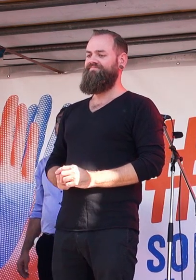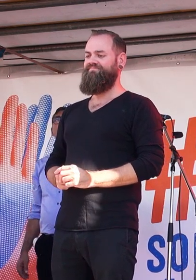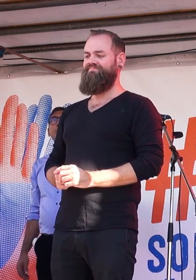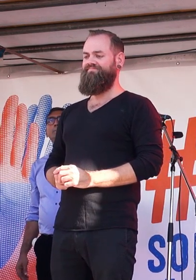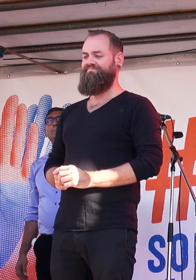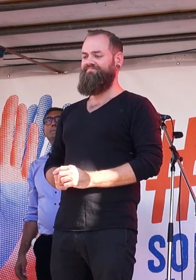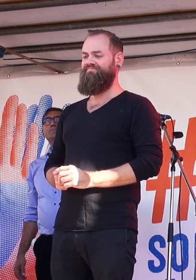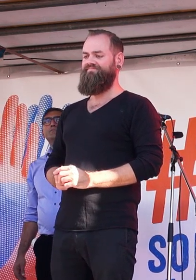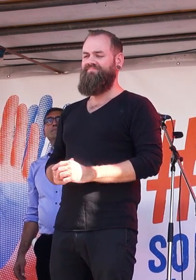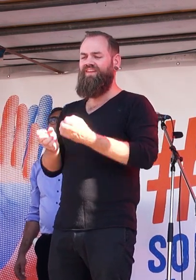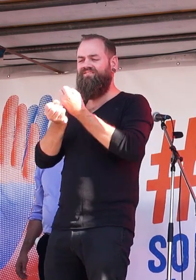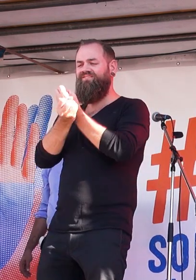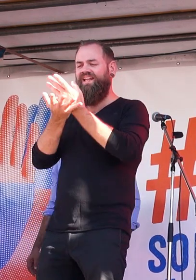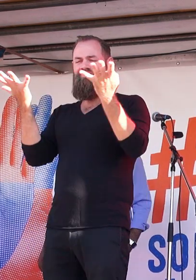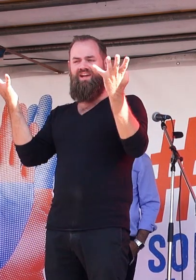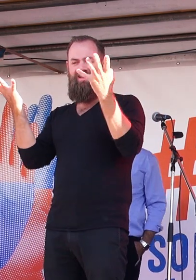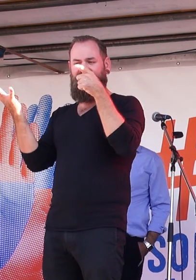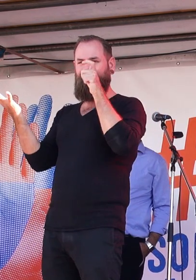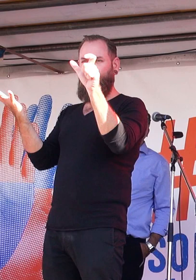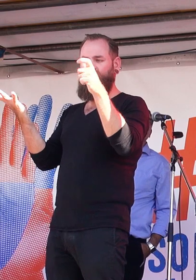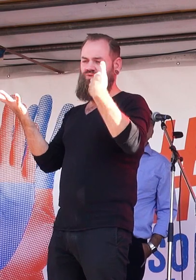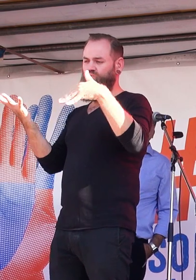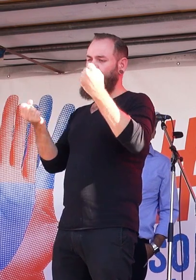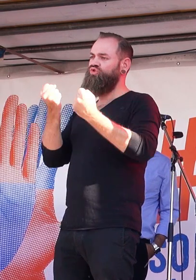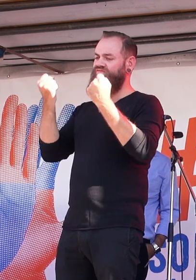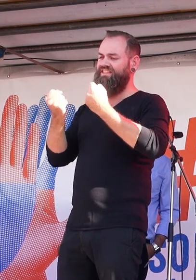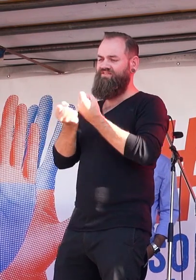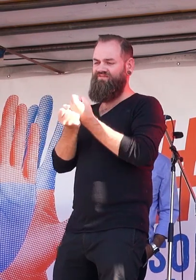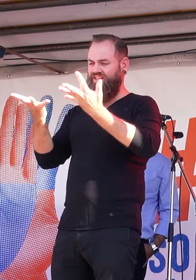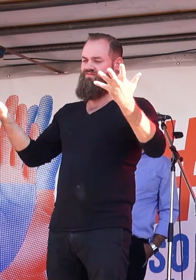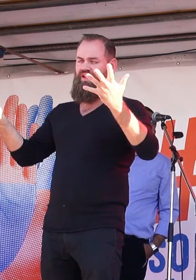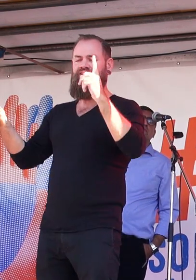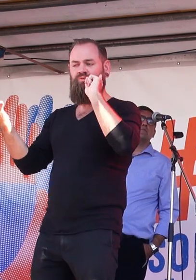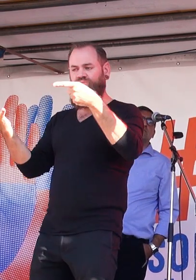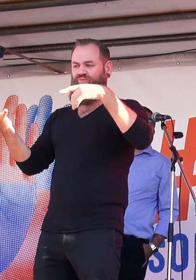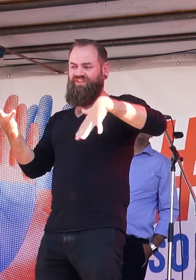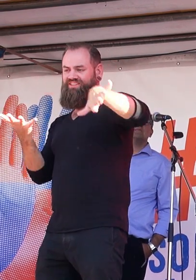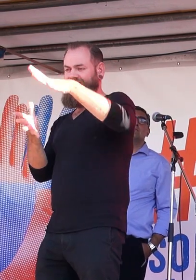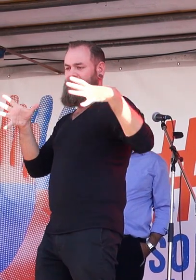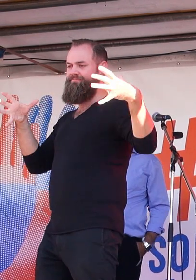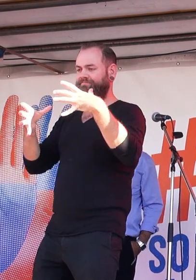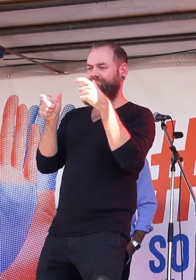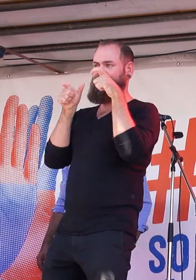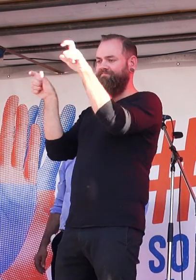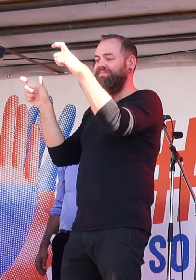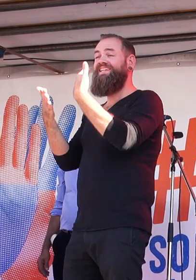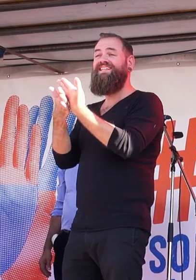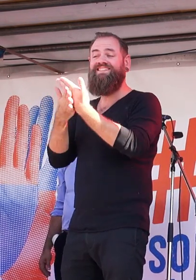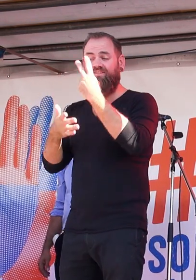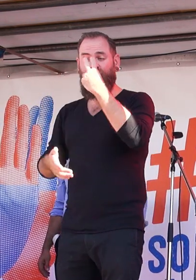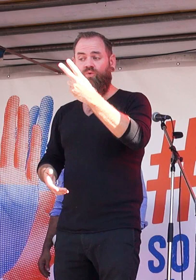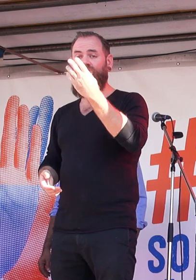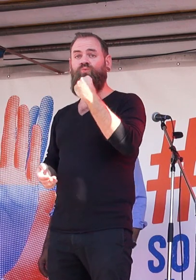Zu der Vielfalt, die wir gemeinsam verteidigen müssen, gehört auch das jüdische Leben in Deutschland. Jüdisches Leben in Deutschland heißt für